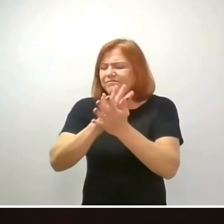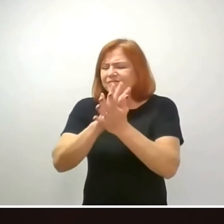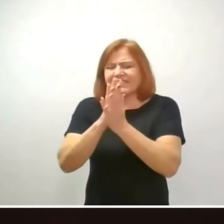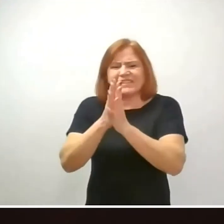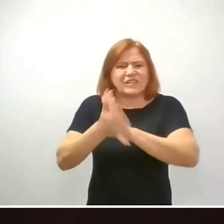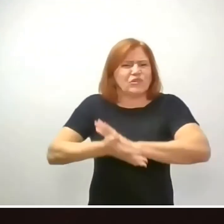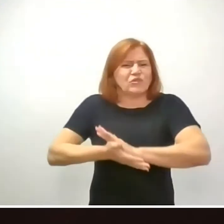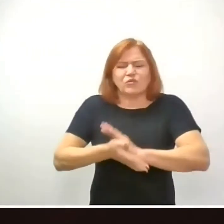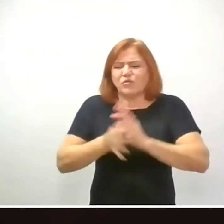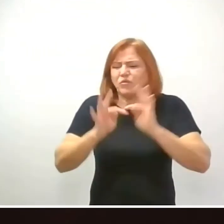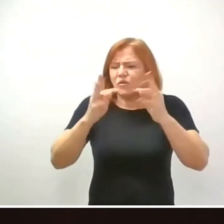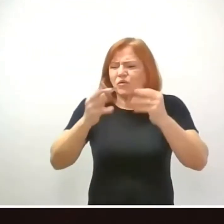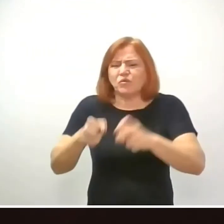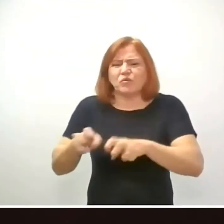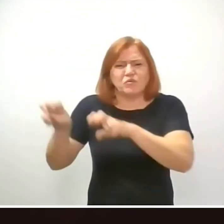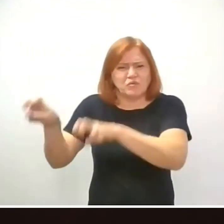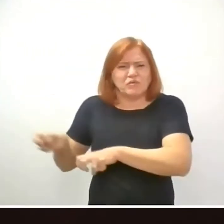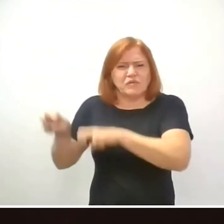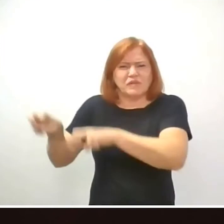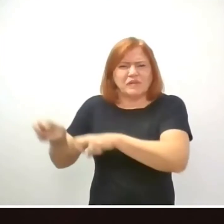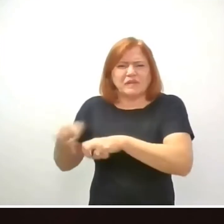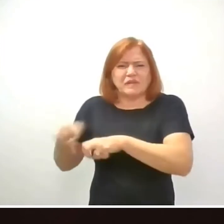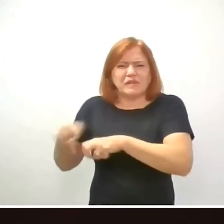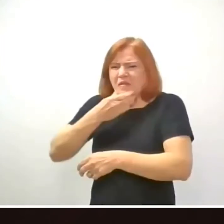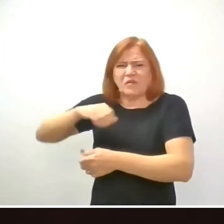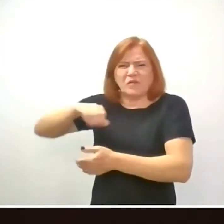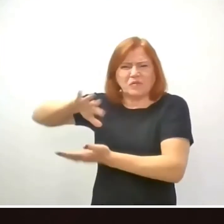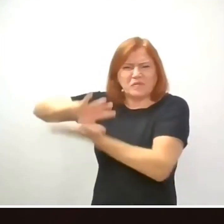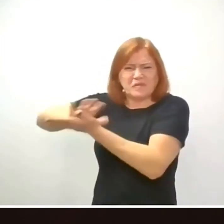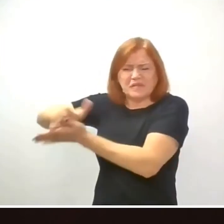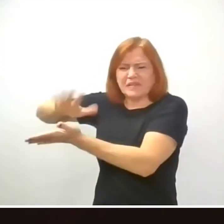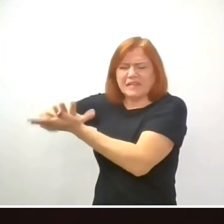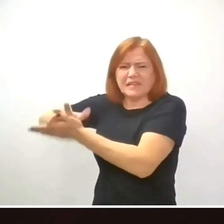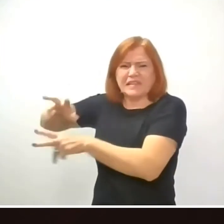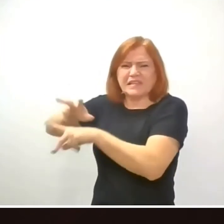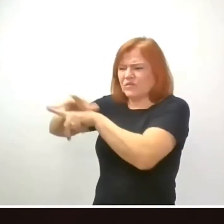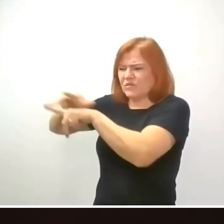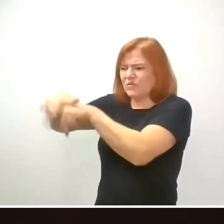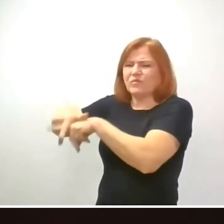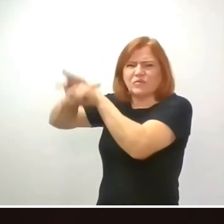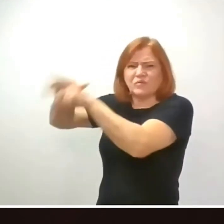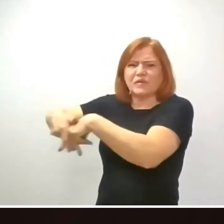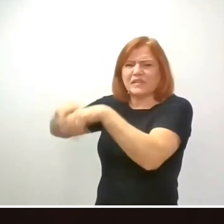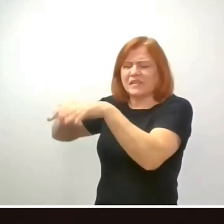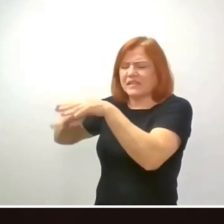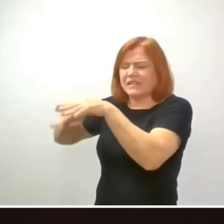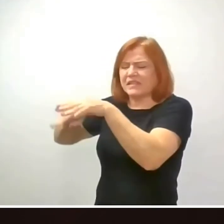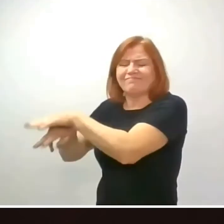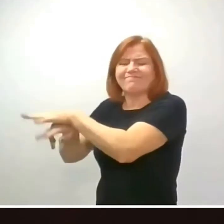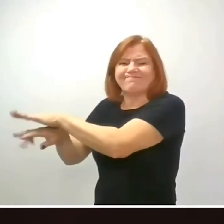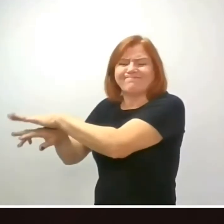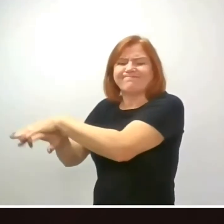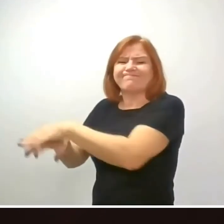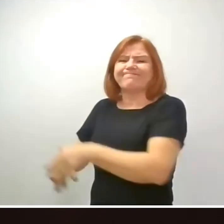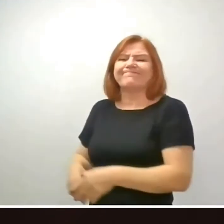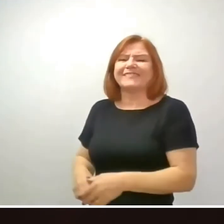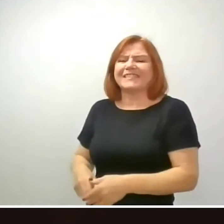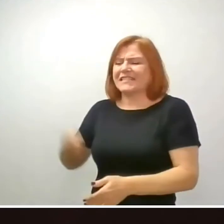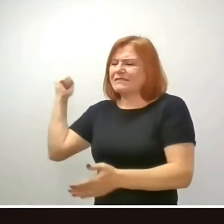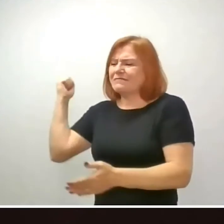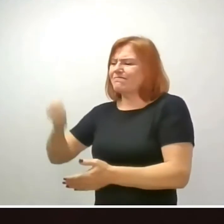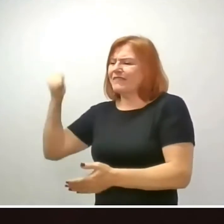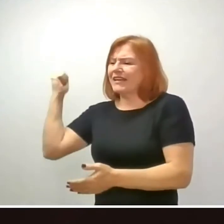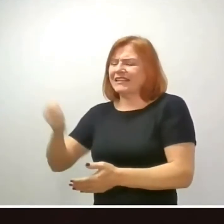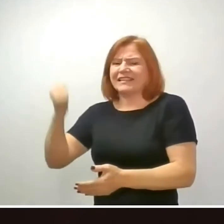maioria, pisoteados pelos cavalos e assassinados a sangue frio. O objetivo real do Papa